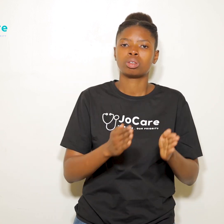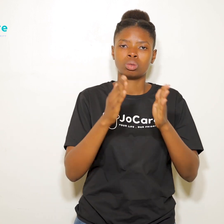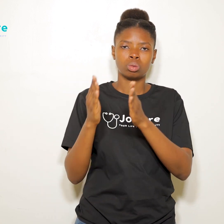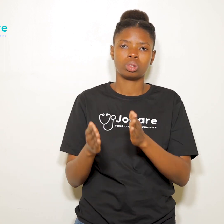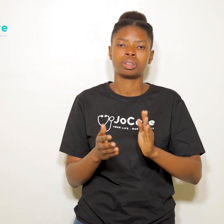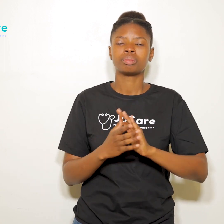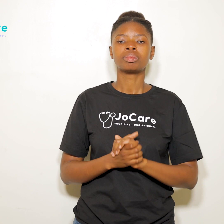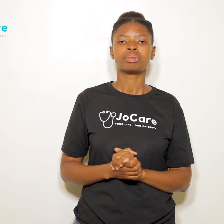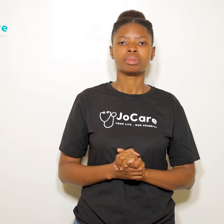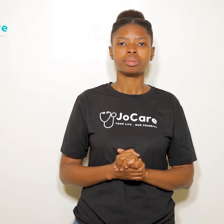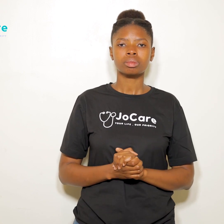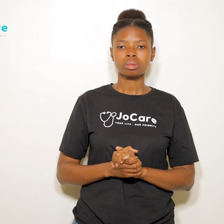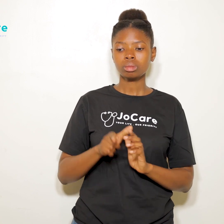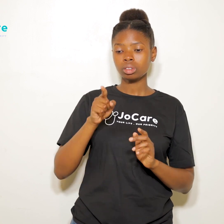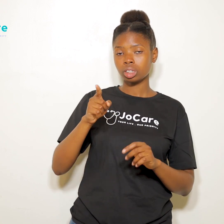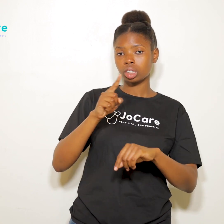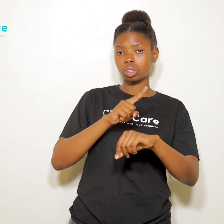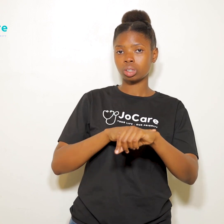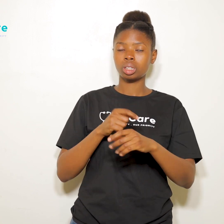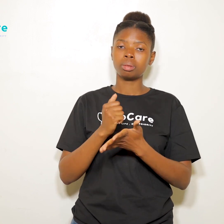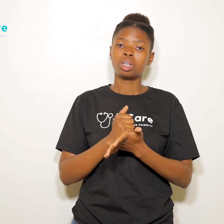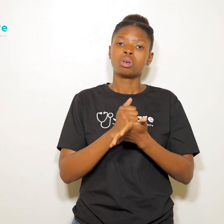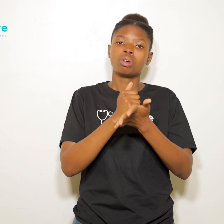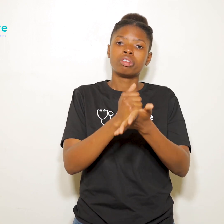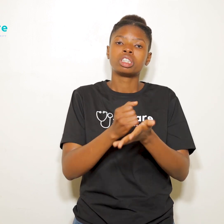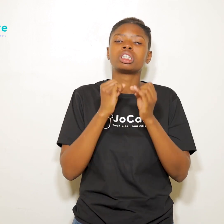hari. Icyo gihe bikaba byagufasha nimba udashaka